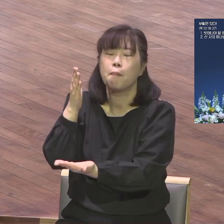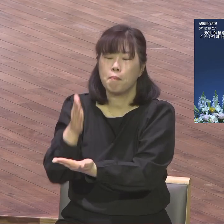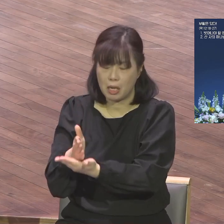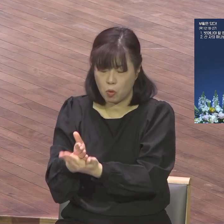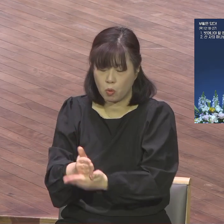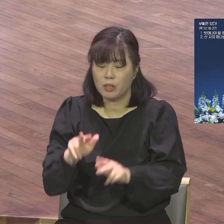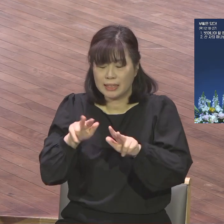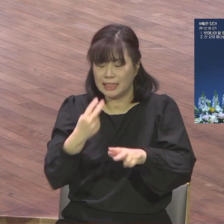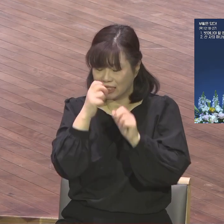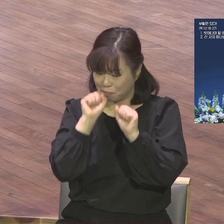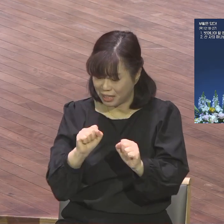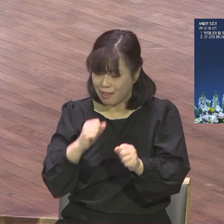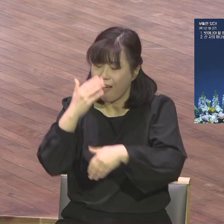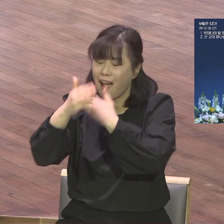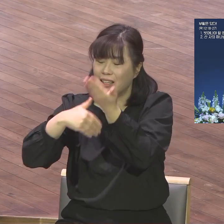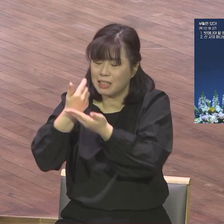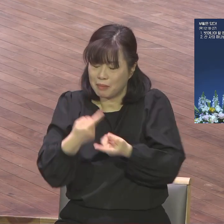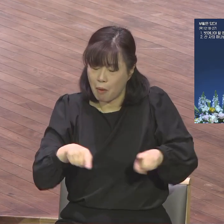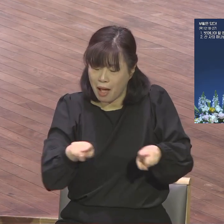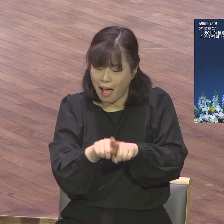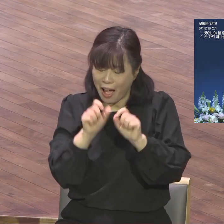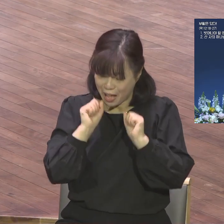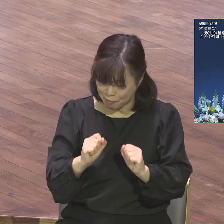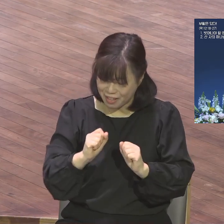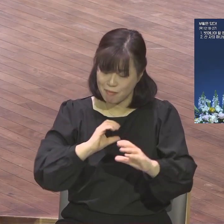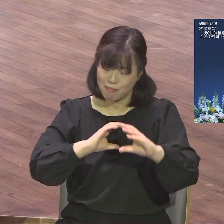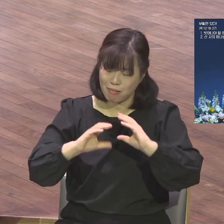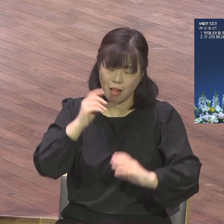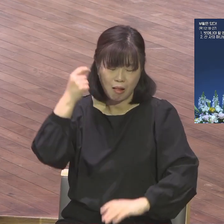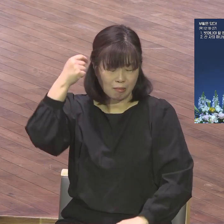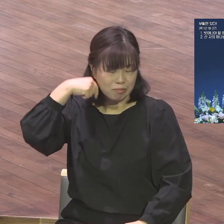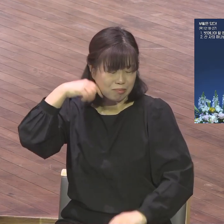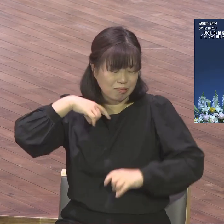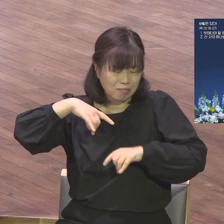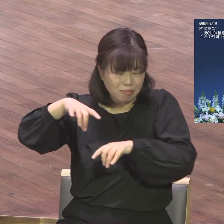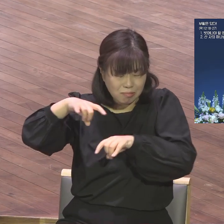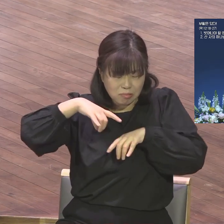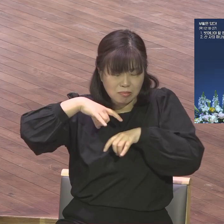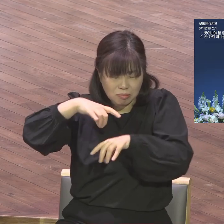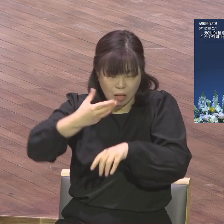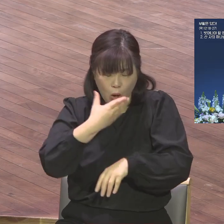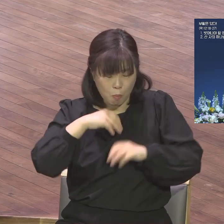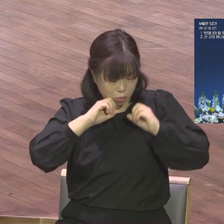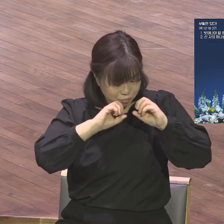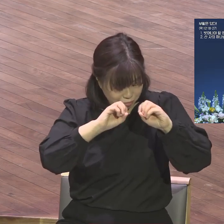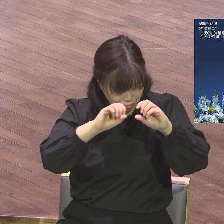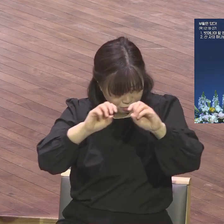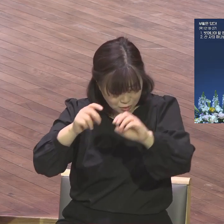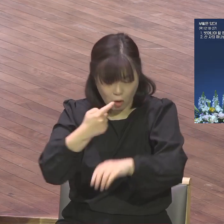예수 그리스도를 날마다 삶 속에 체험하며 이 부활의 주님을 증거하는 증인들이 되게